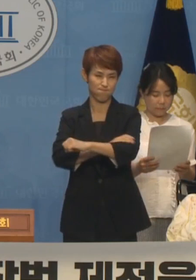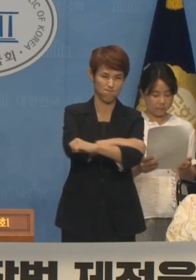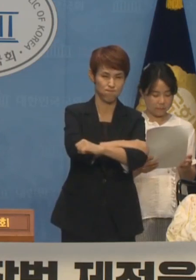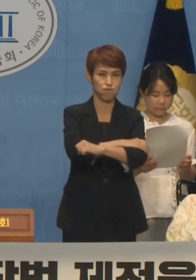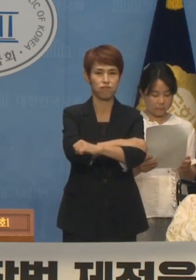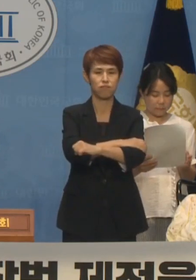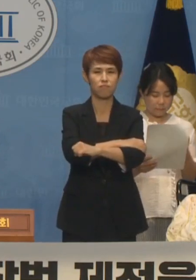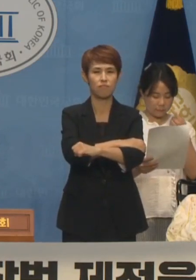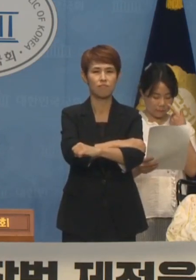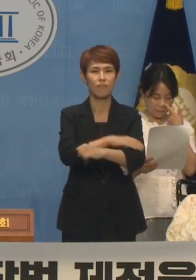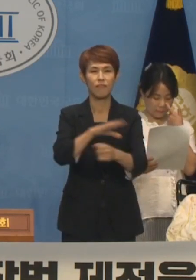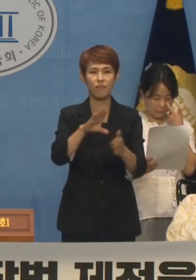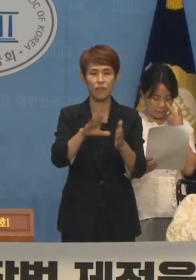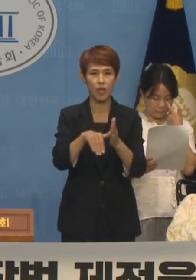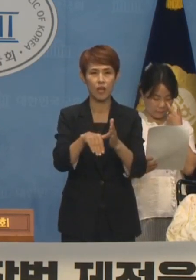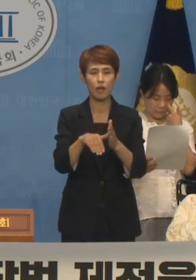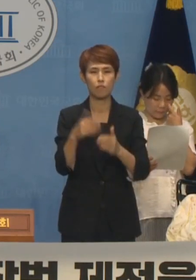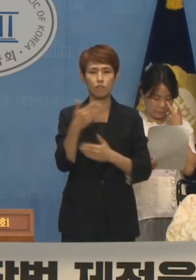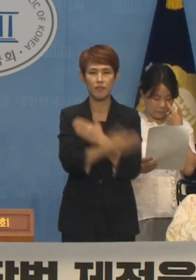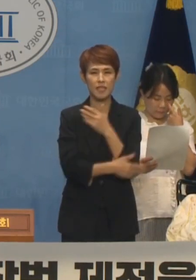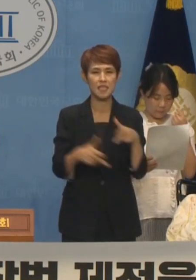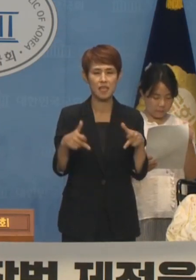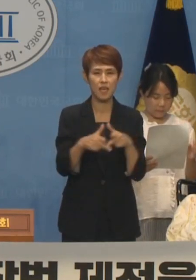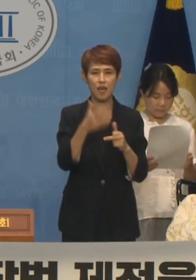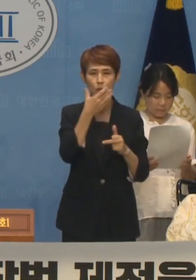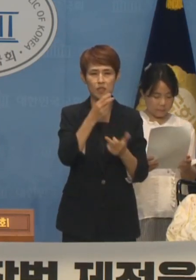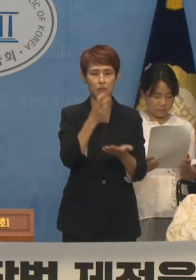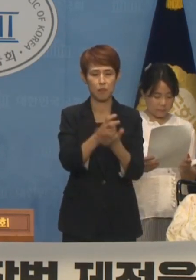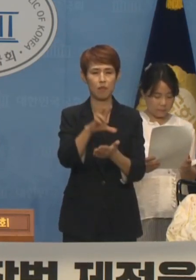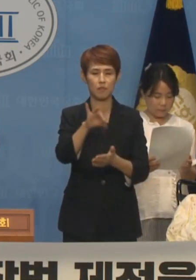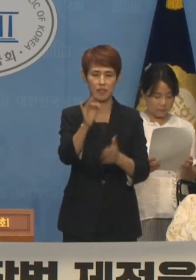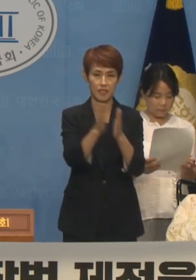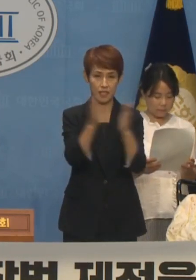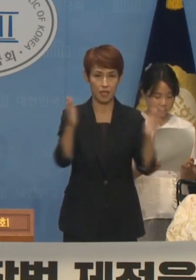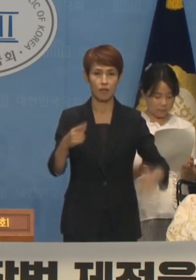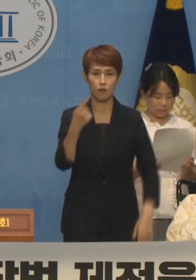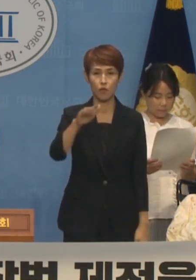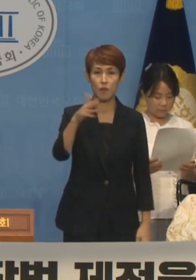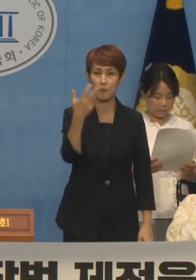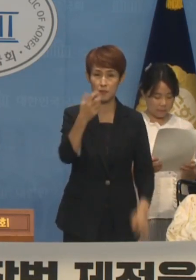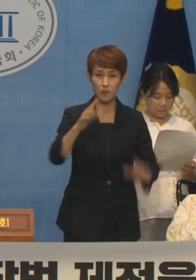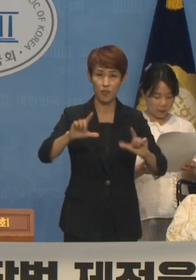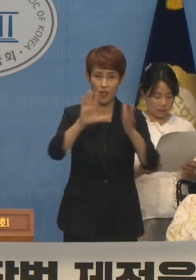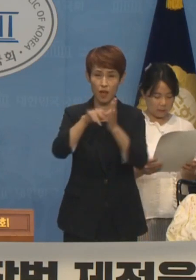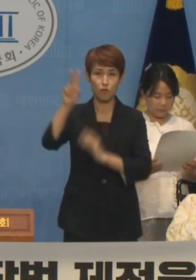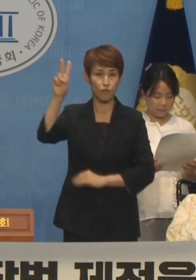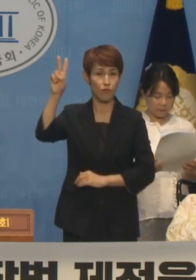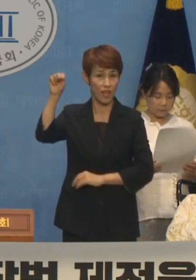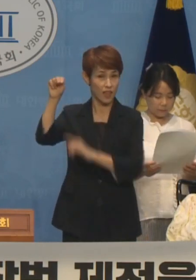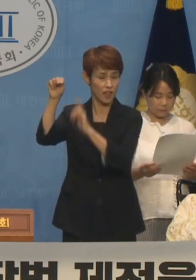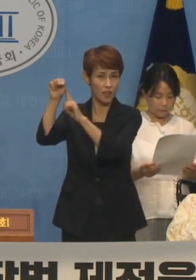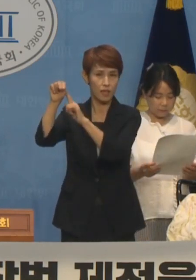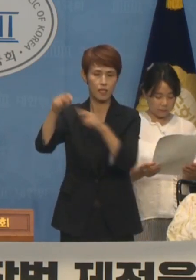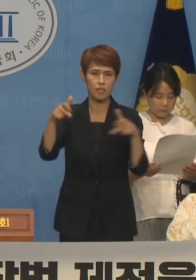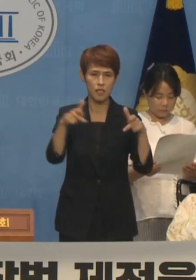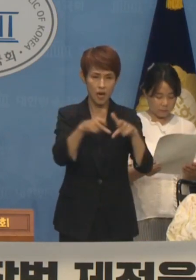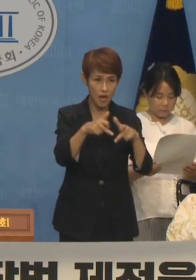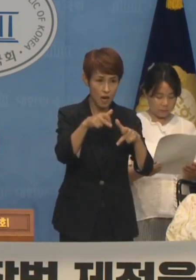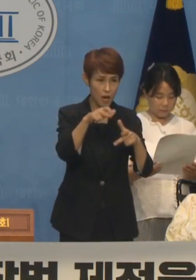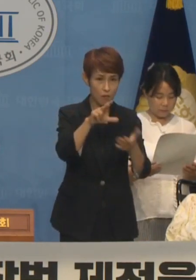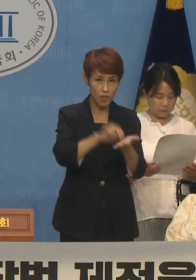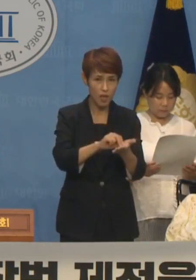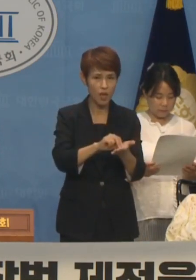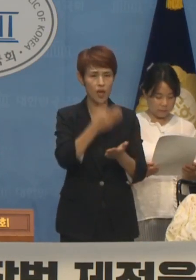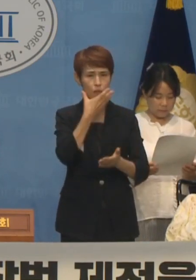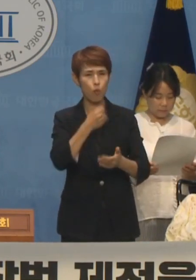채 심신장애자 복지법으로 출발했다. 1980년대에 이미 유엔에서는 장애인의 문제를 복지가